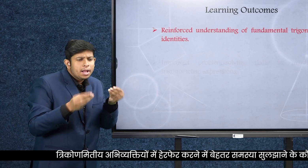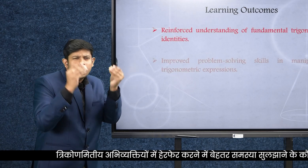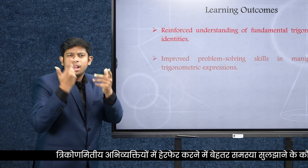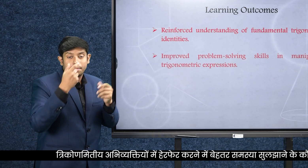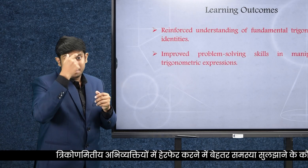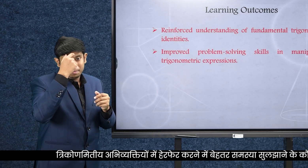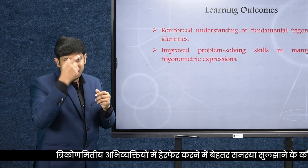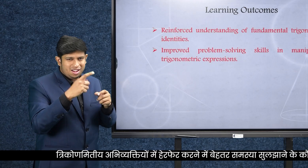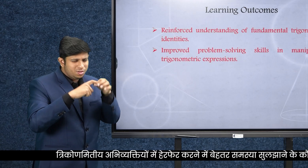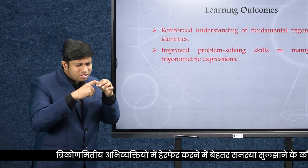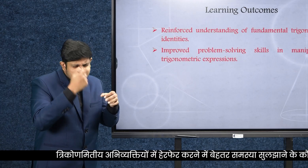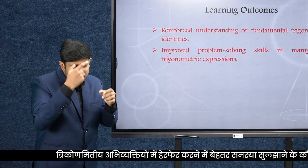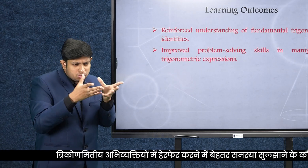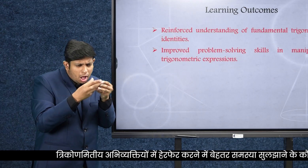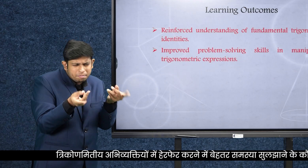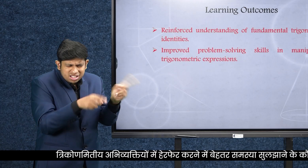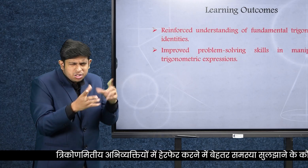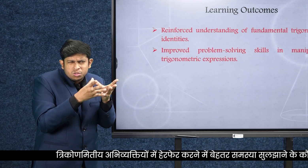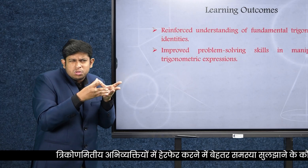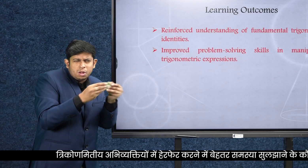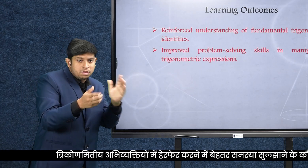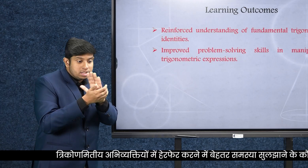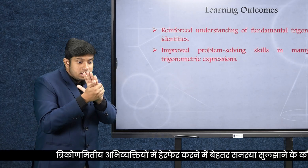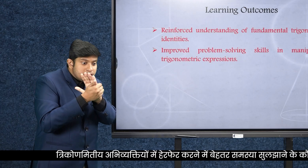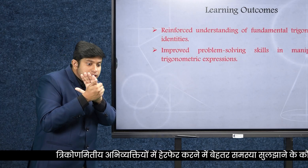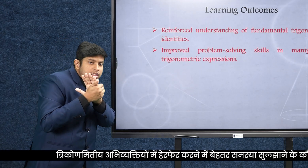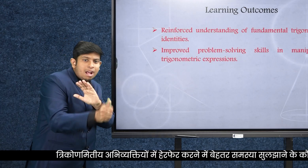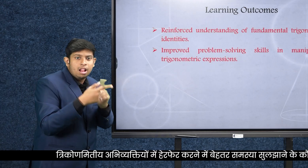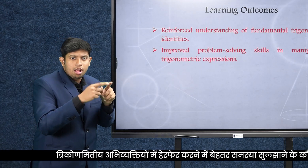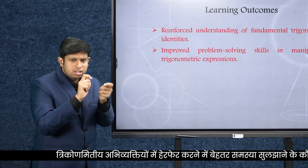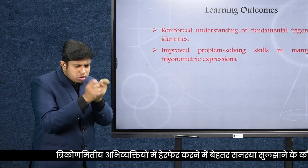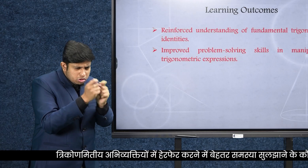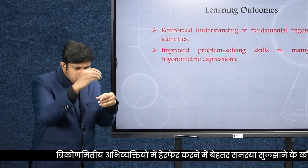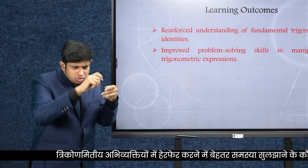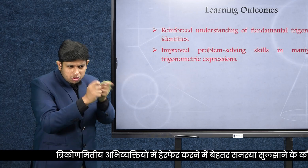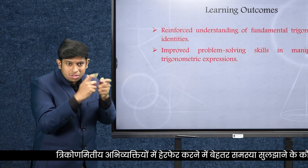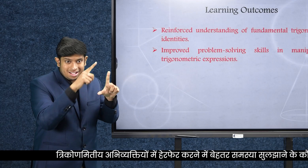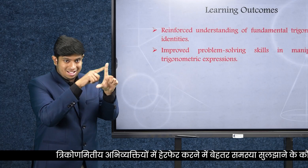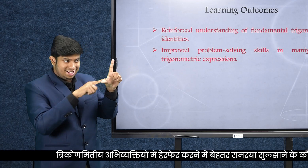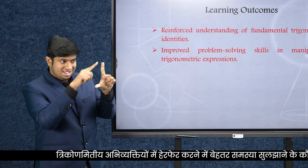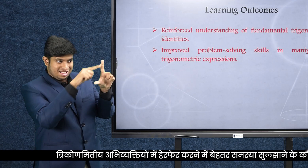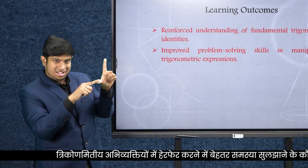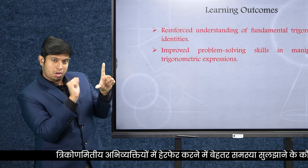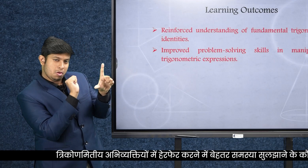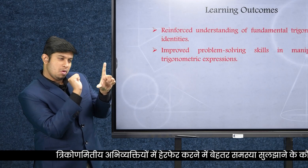त्रिकोणमितीय अभिव्यक्तियों में हेरफेर करने में बेहतर समस्या सुलझाने के कौशल,